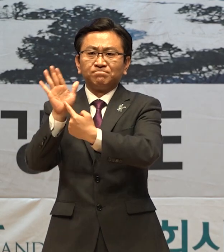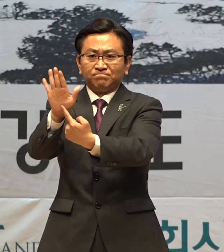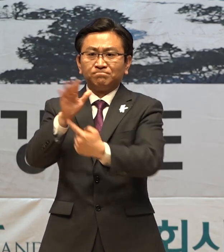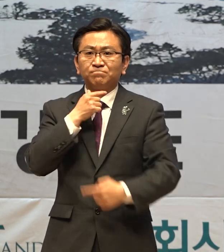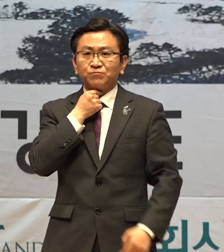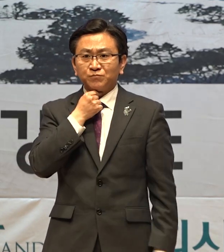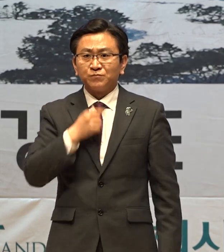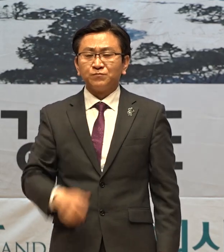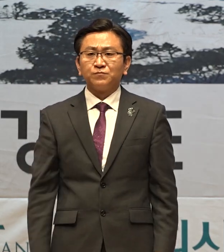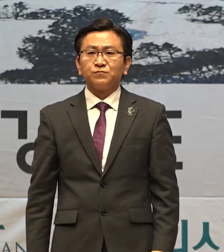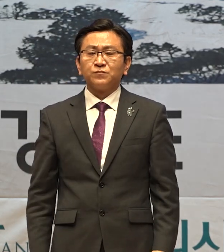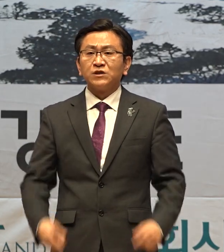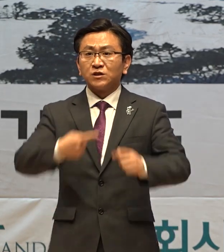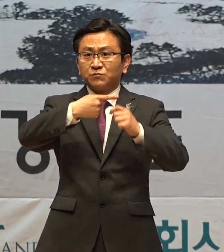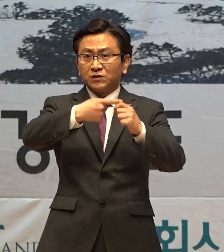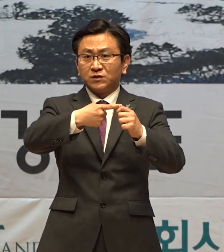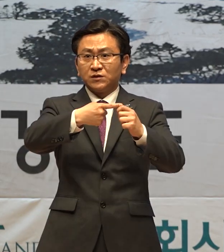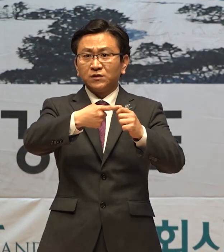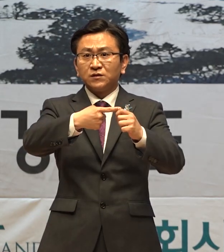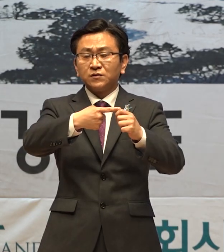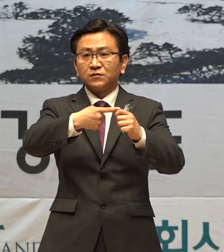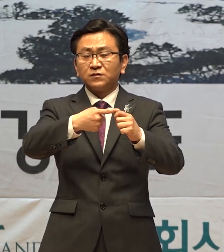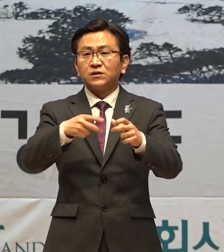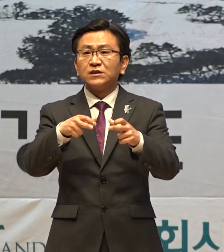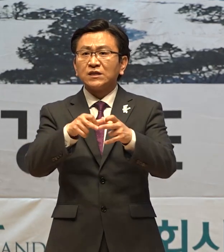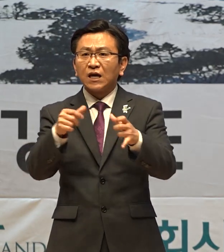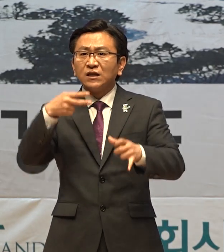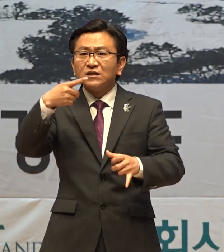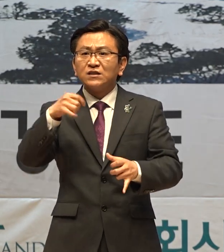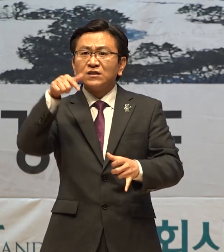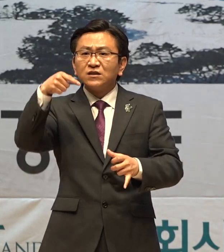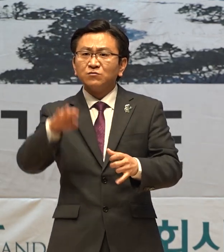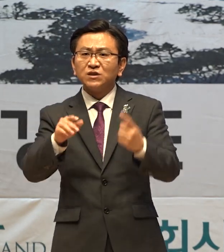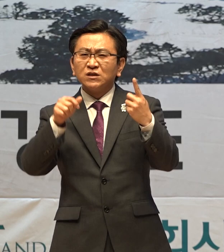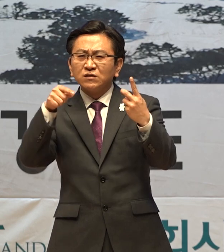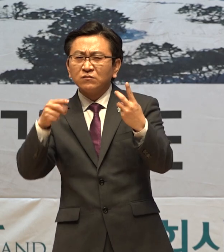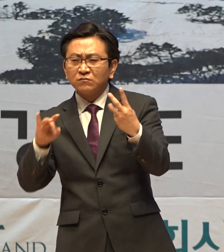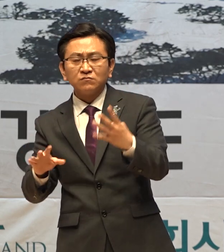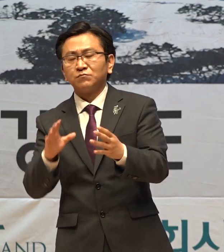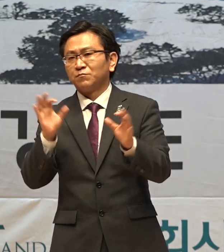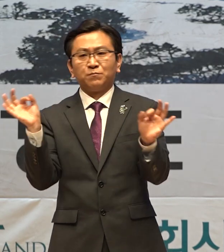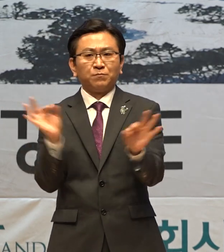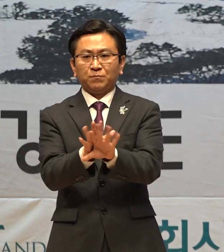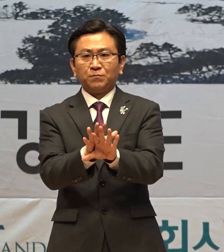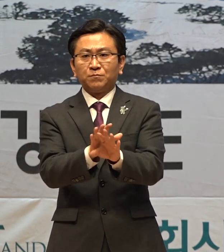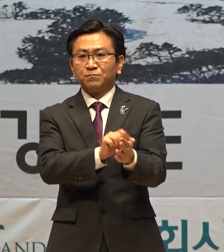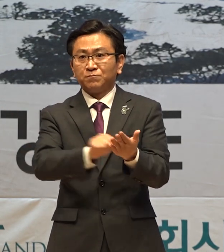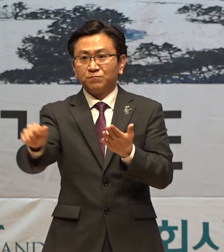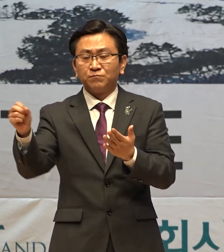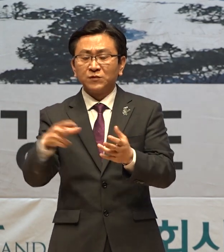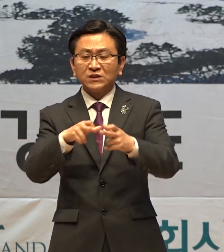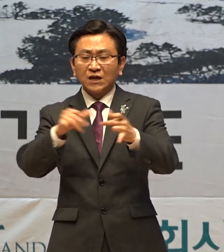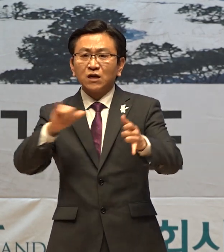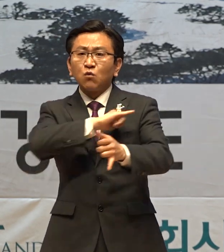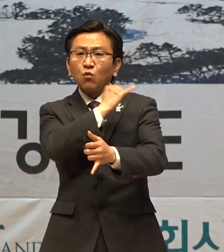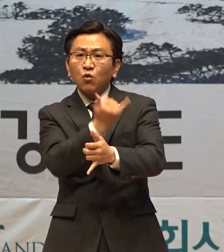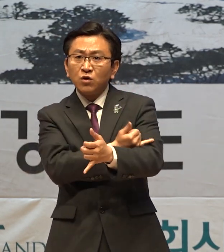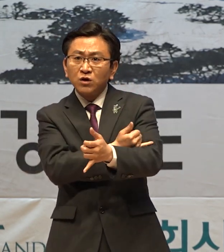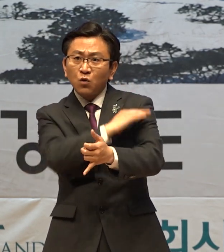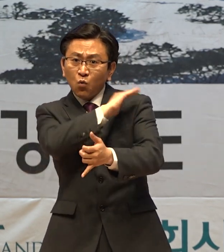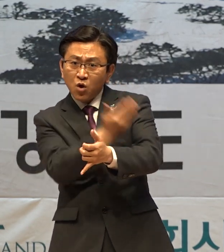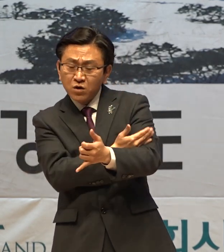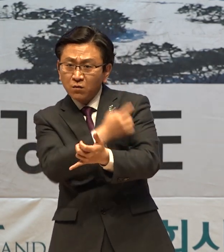약속드립니다. 첫째, 장애 등급제를 폐지하고 장애인